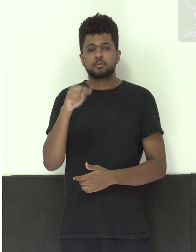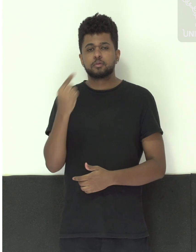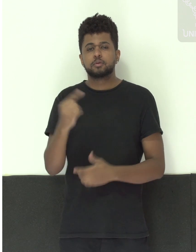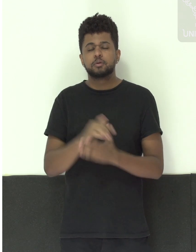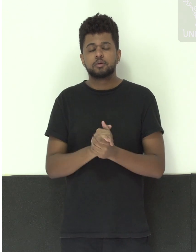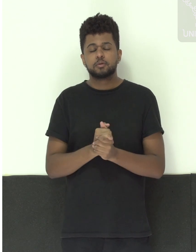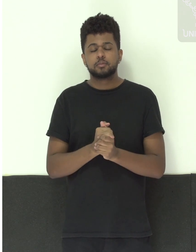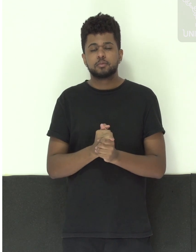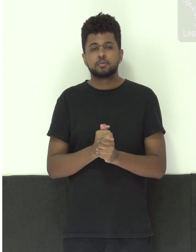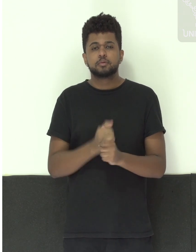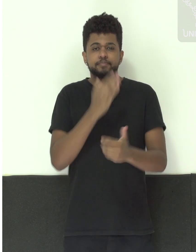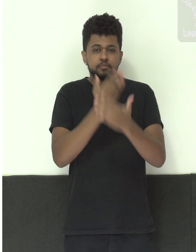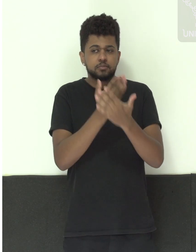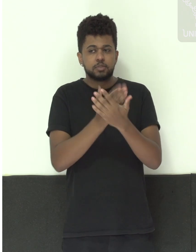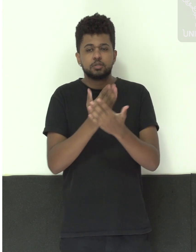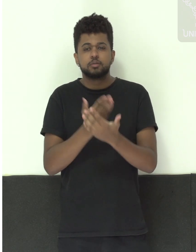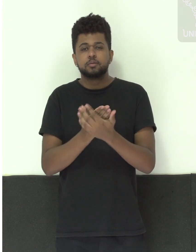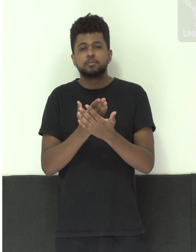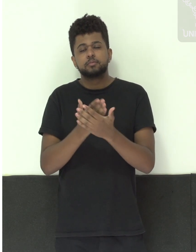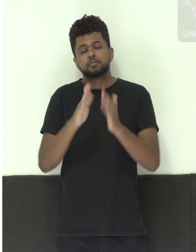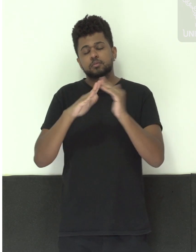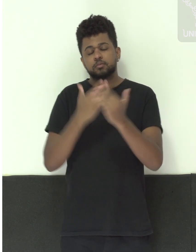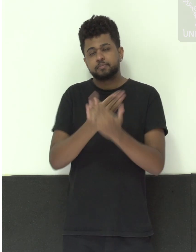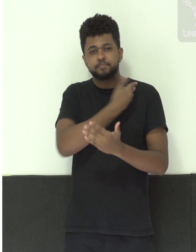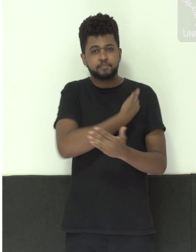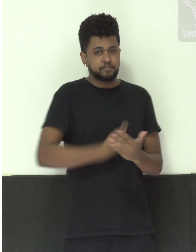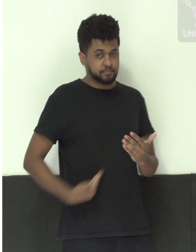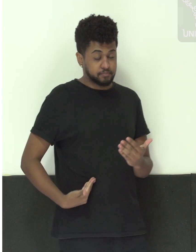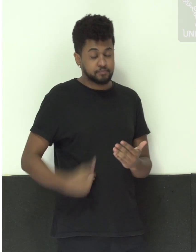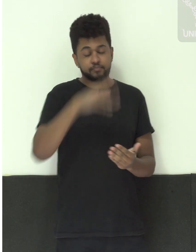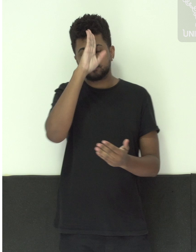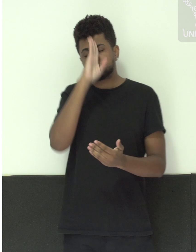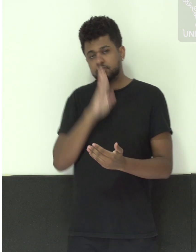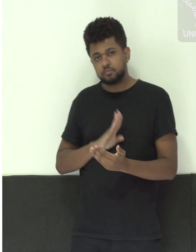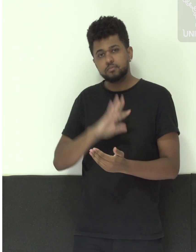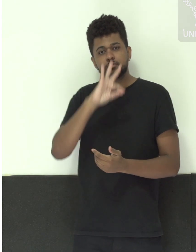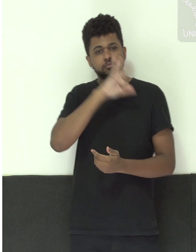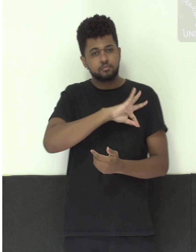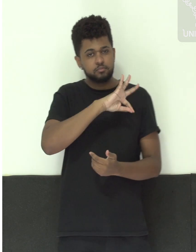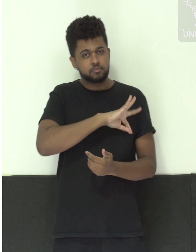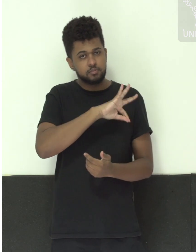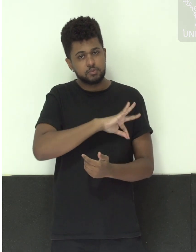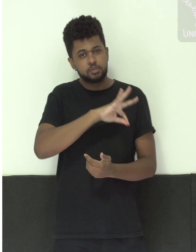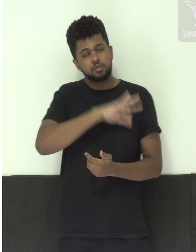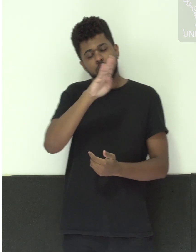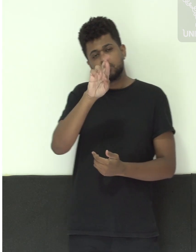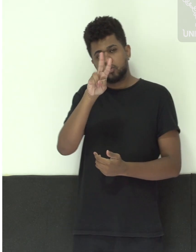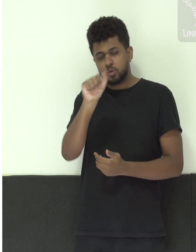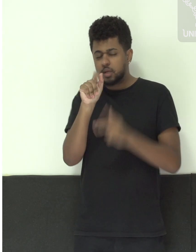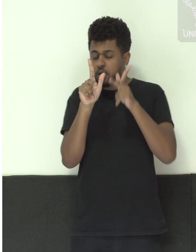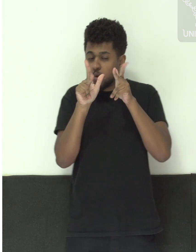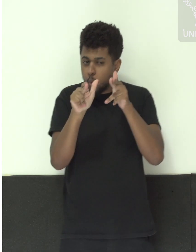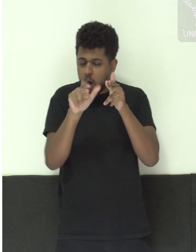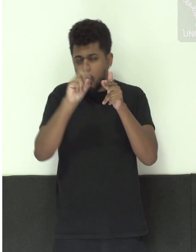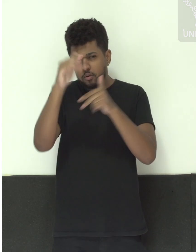6.3.1. Estudantes egressos de escola pública e gratuita com renda familiar brutal igual ou